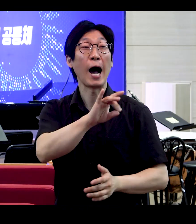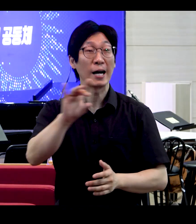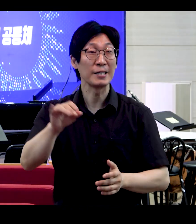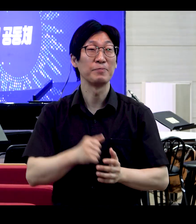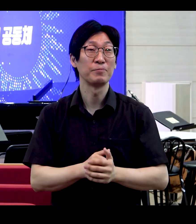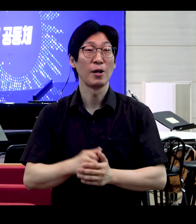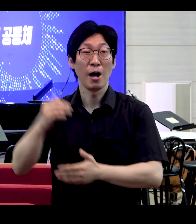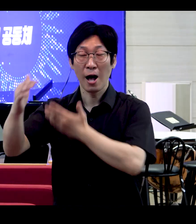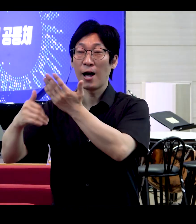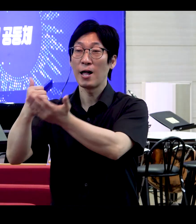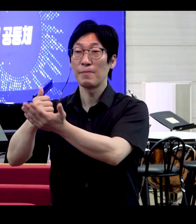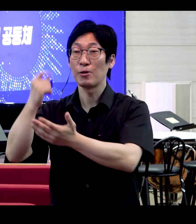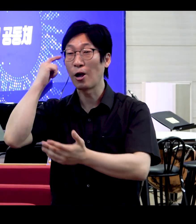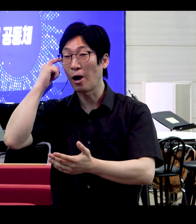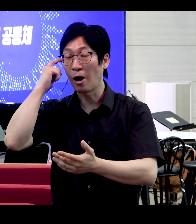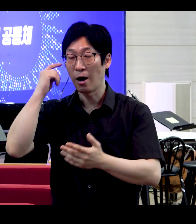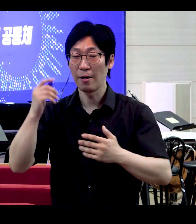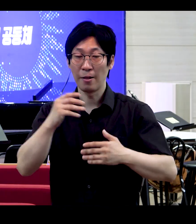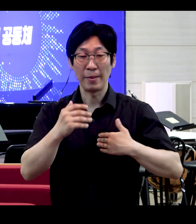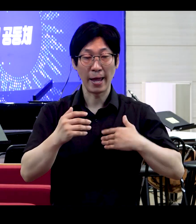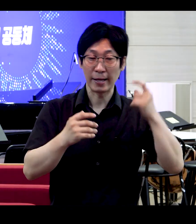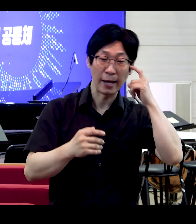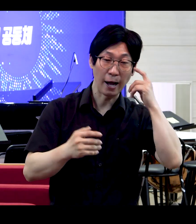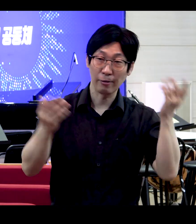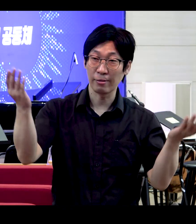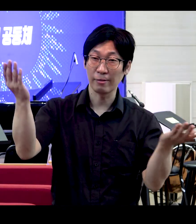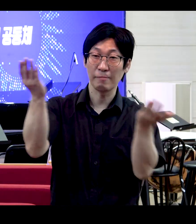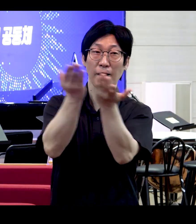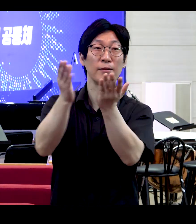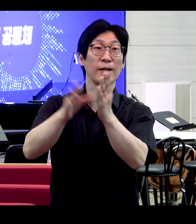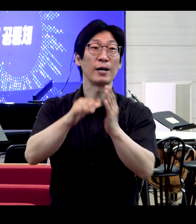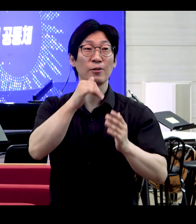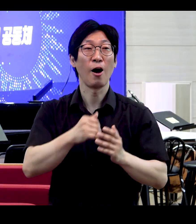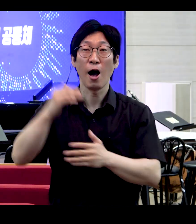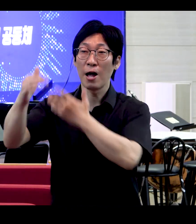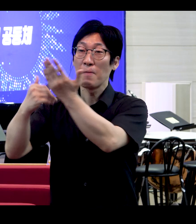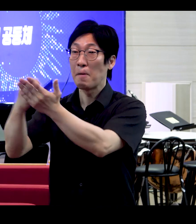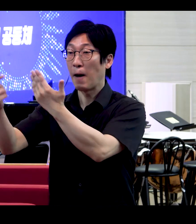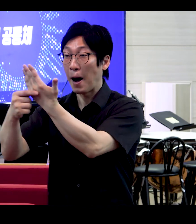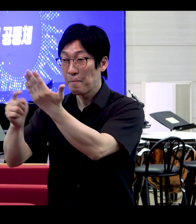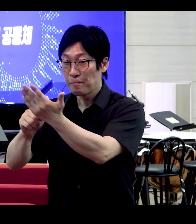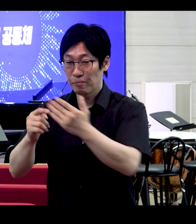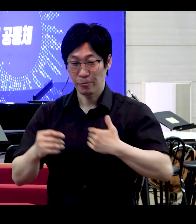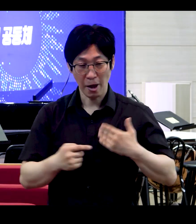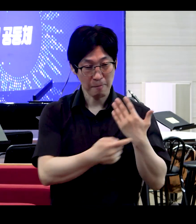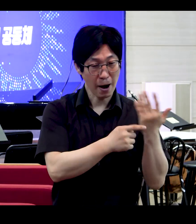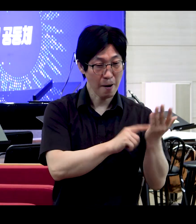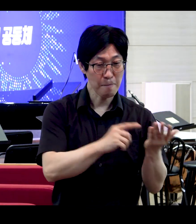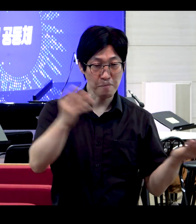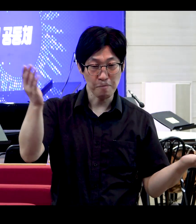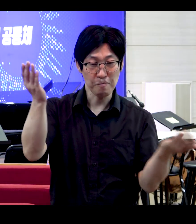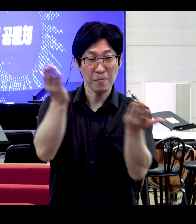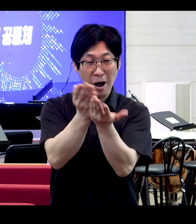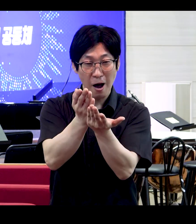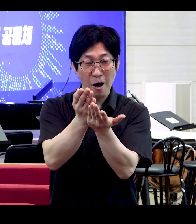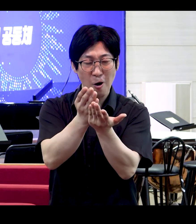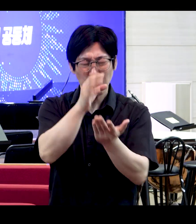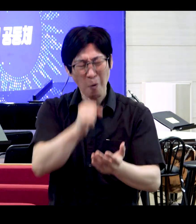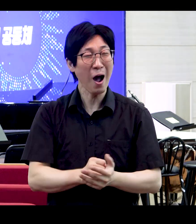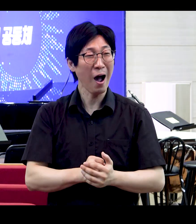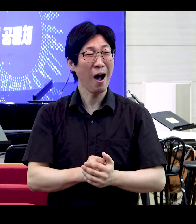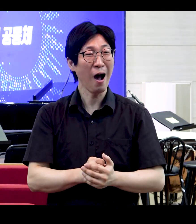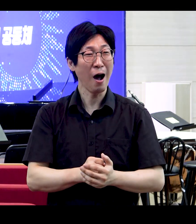하나님의 말씀과 내 어떤 생각이 맞을 때가 있어요. 하나님의 마음과 내 마음이 맞을 때가 있어요. 그러면요, 정말